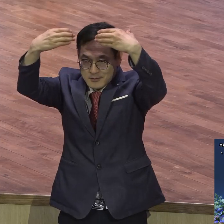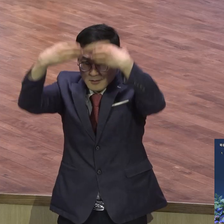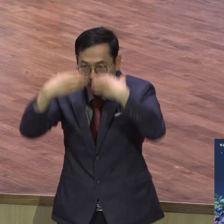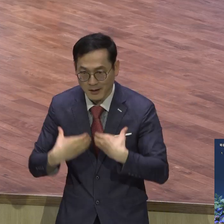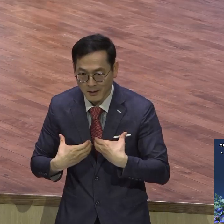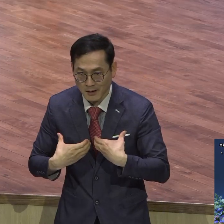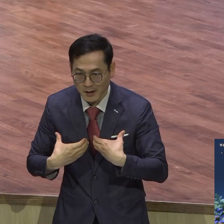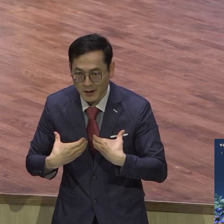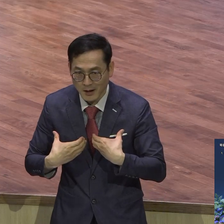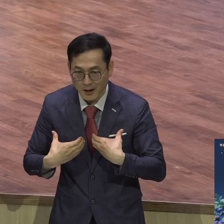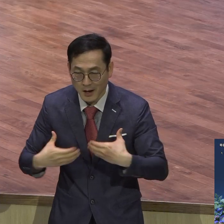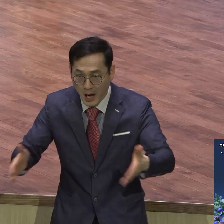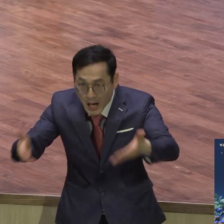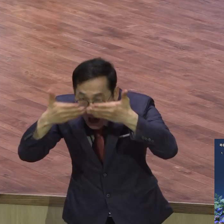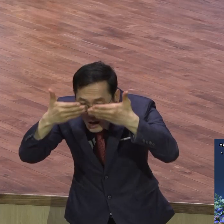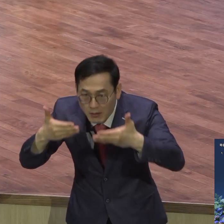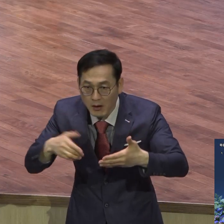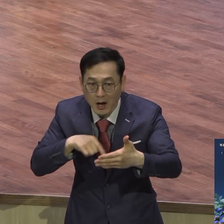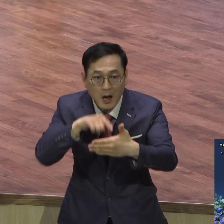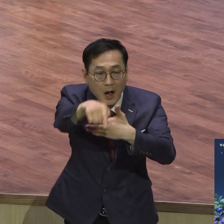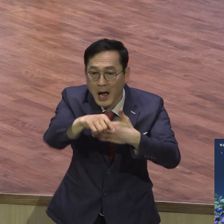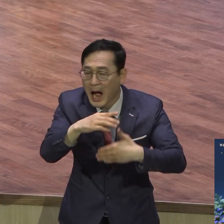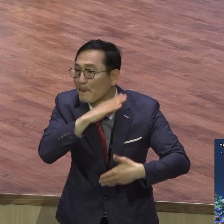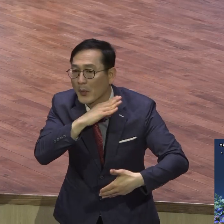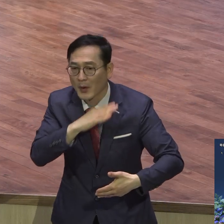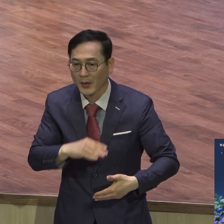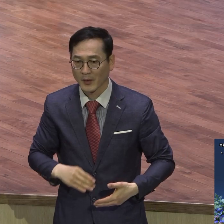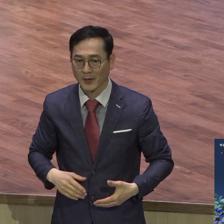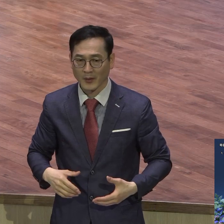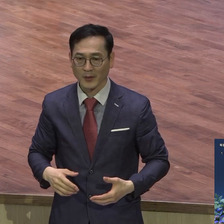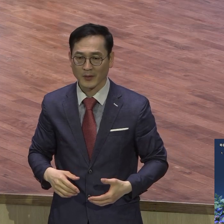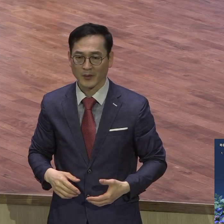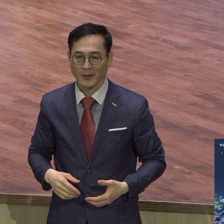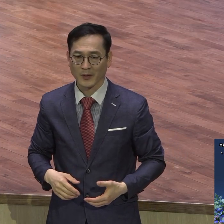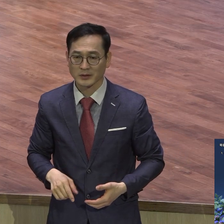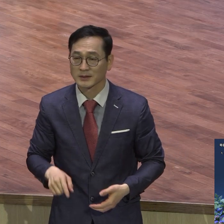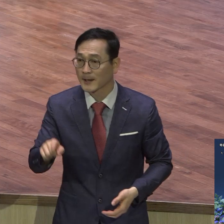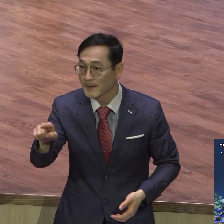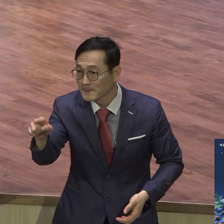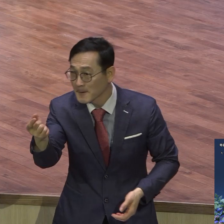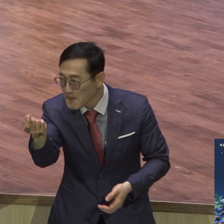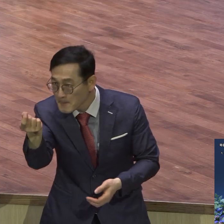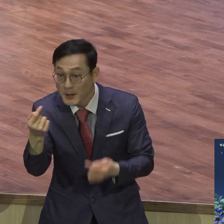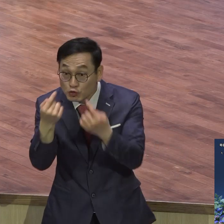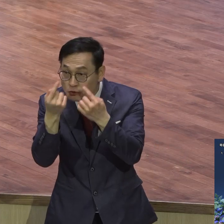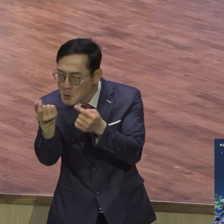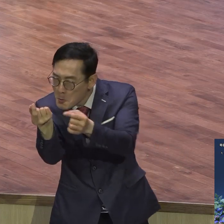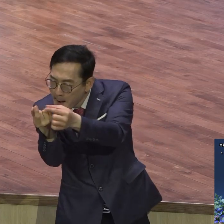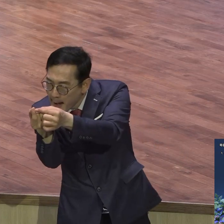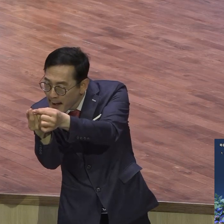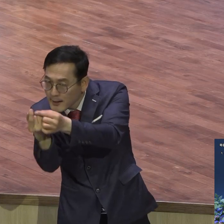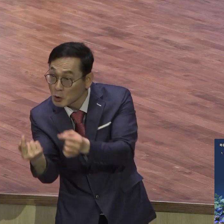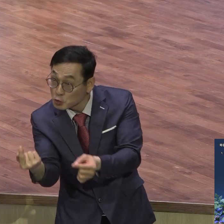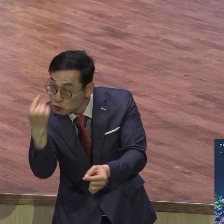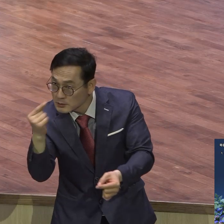그것이 우리의 눈을 가리고 있는데 상대방에 있는 톱밥 같은 티